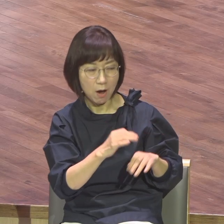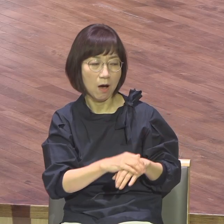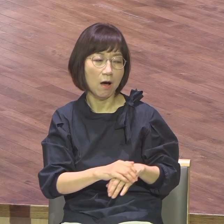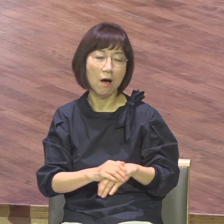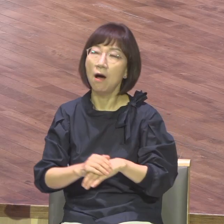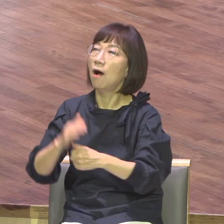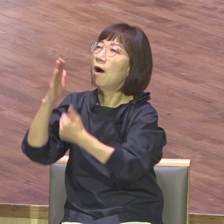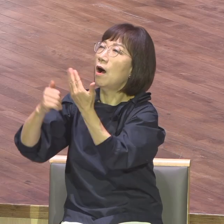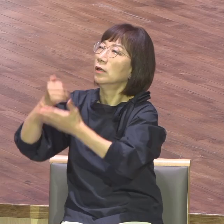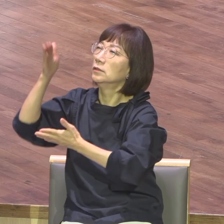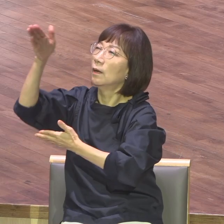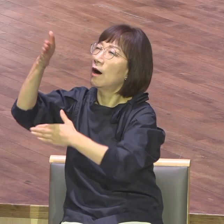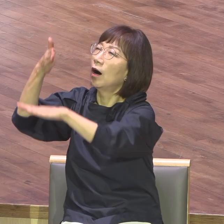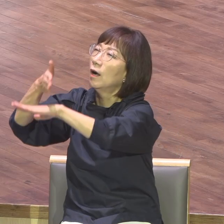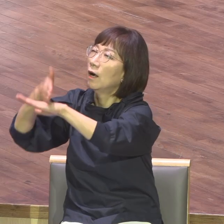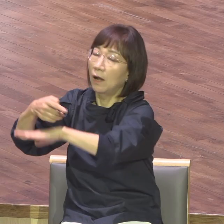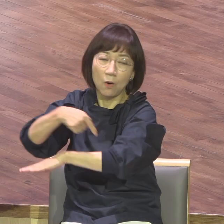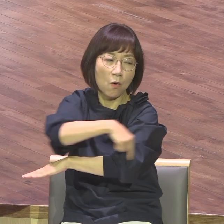감사를 그칠 수가 없다.